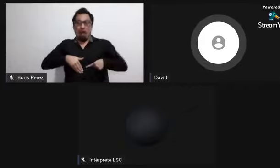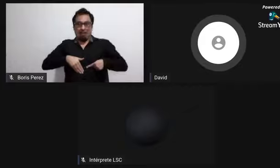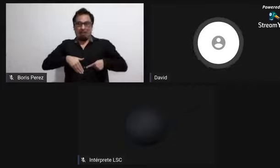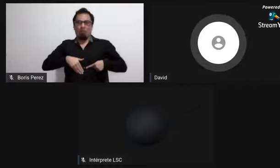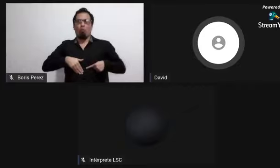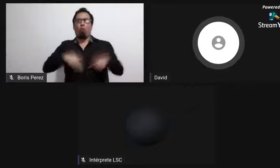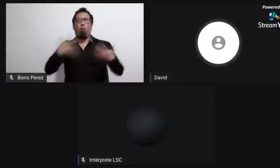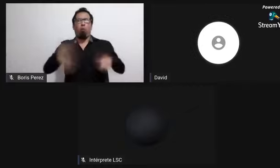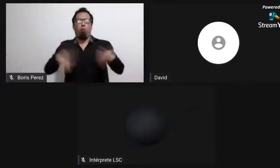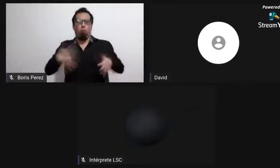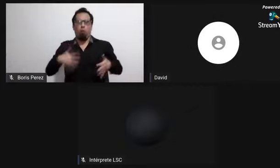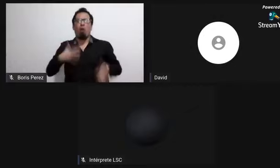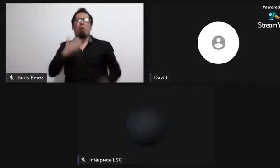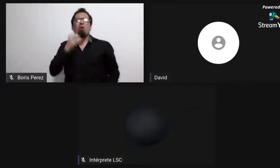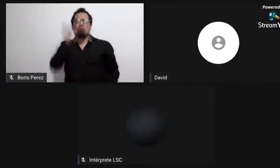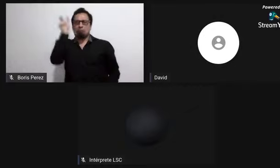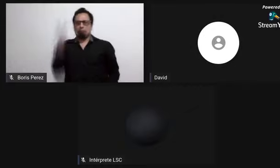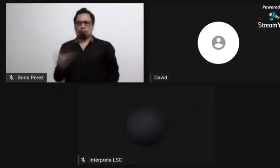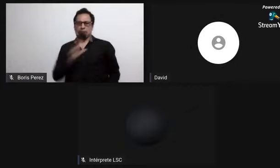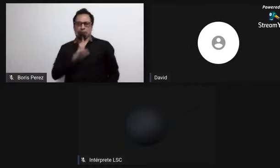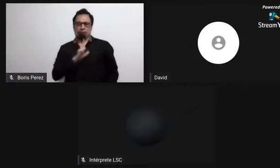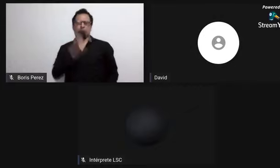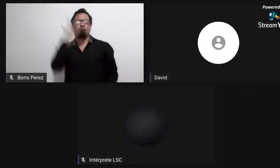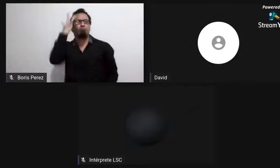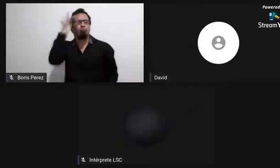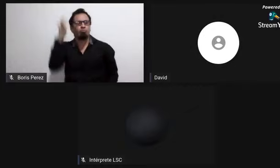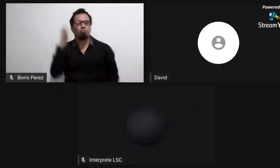Nació Napoleón.